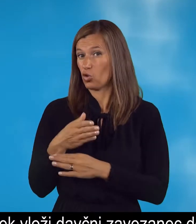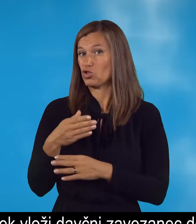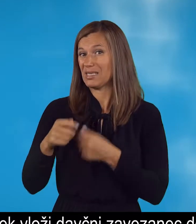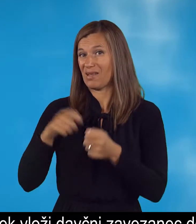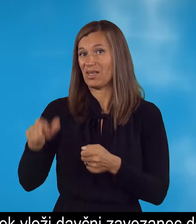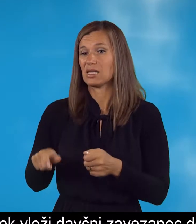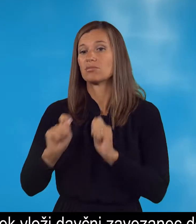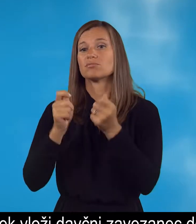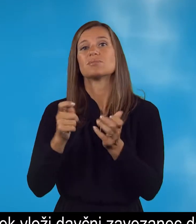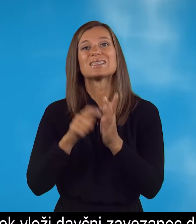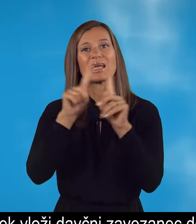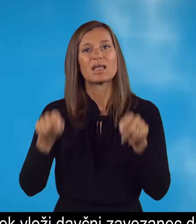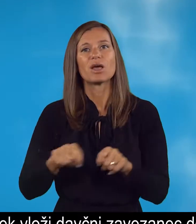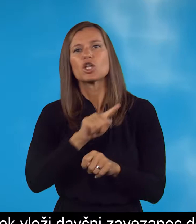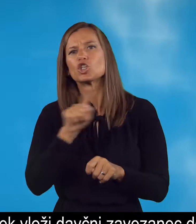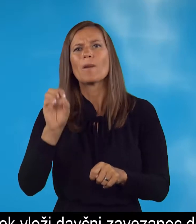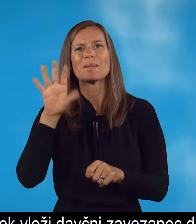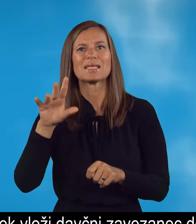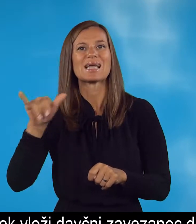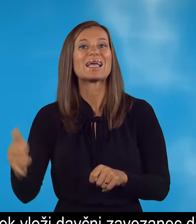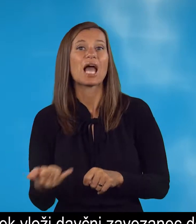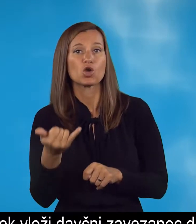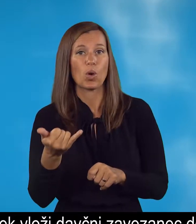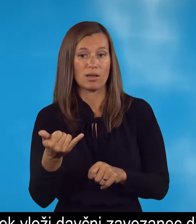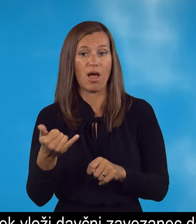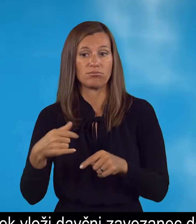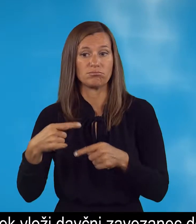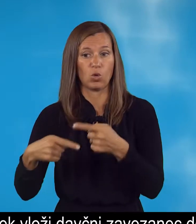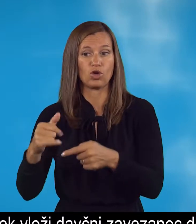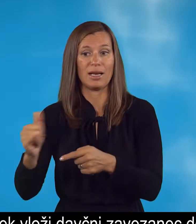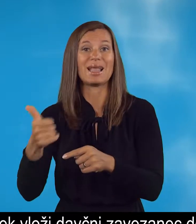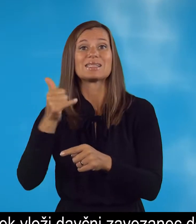do 15. januarja tekočega leta za preteklo leto.